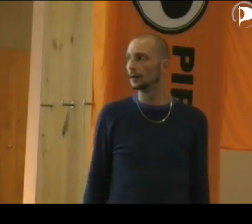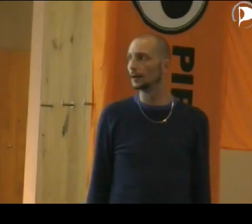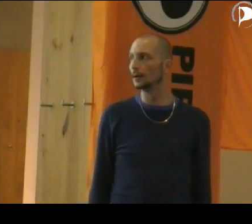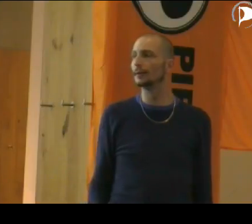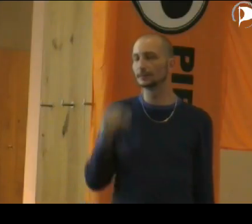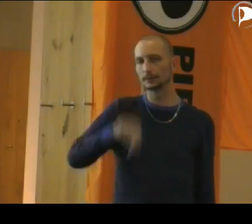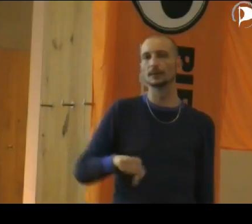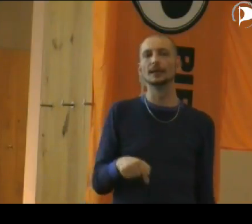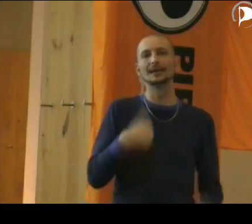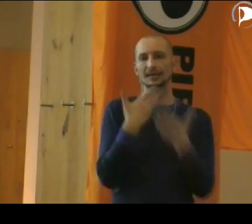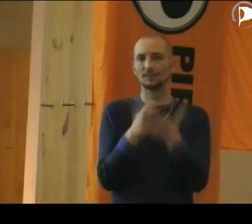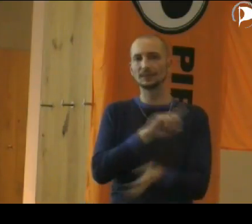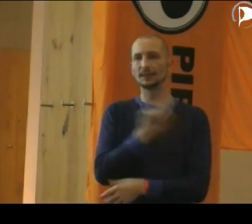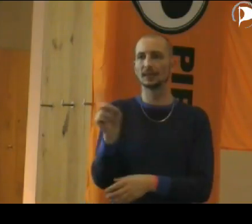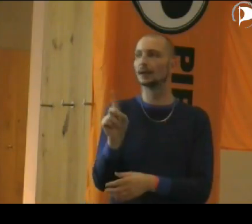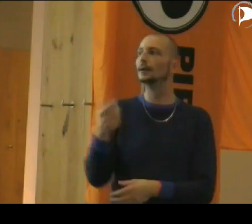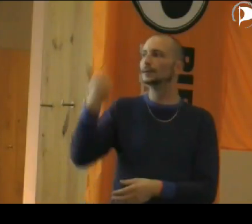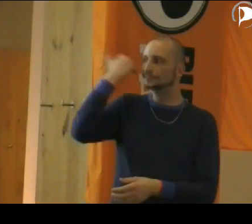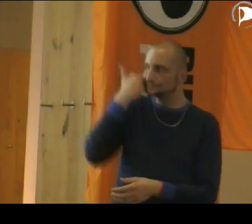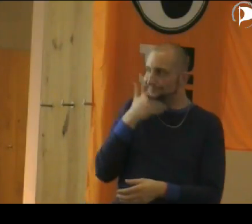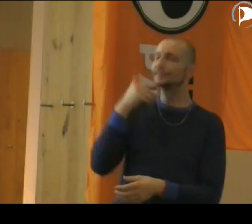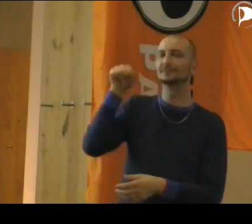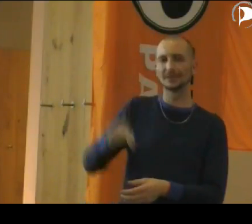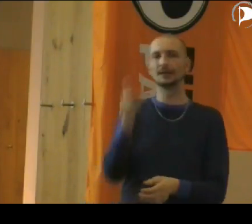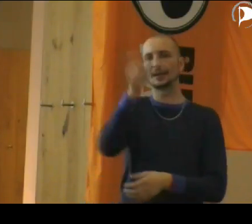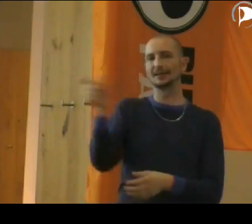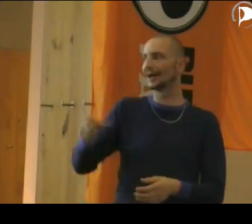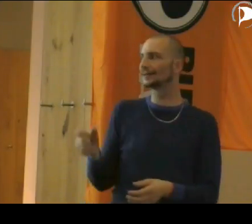gibt es nicht aber wir können soll es bitte ja nicht an die daten